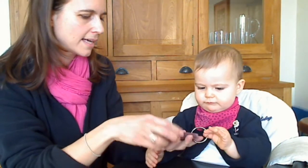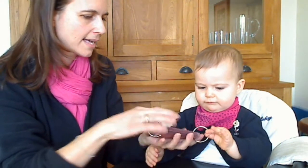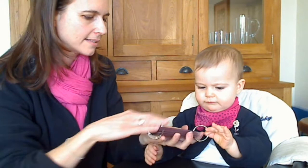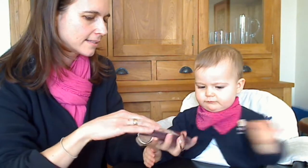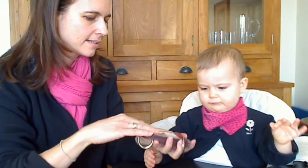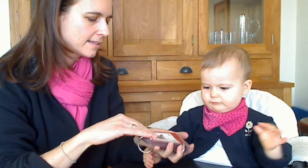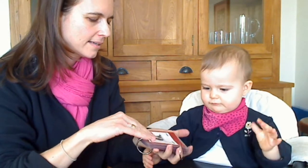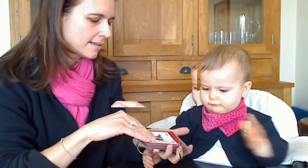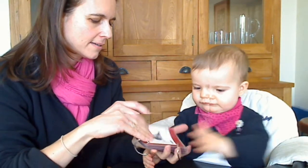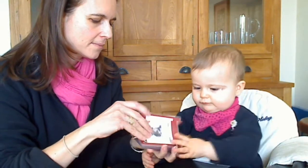cat.